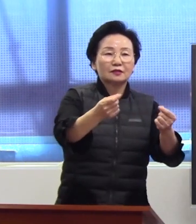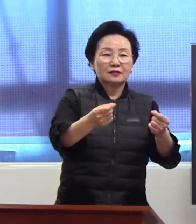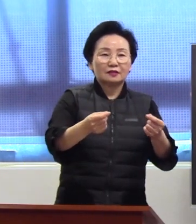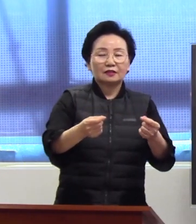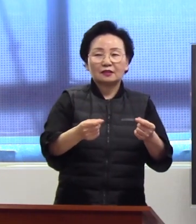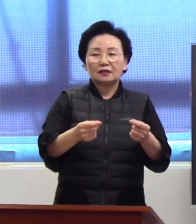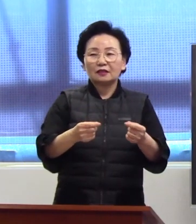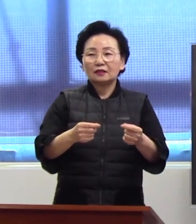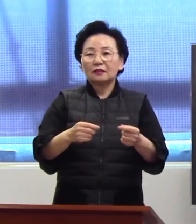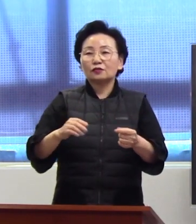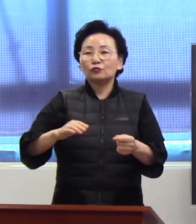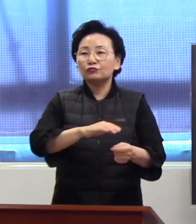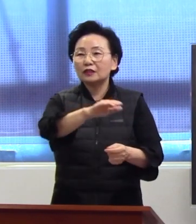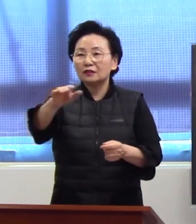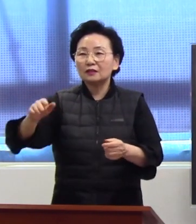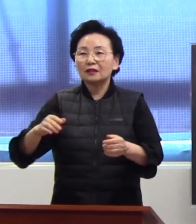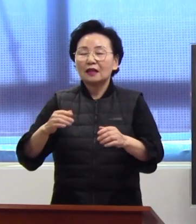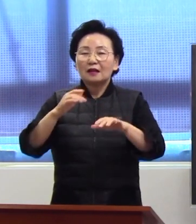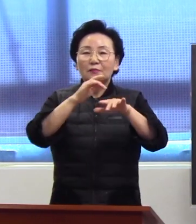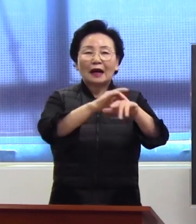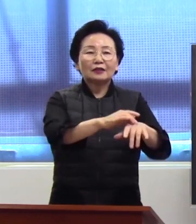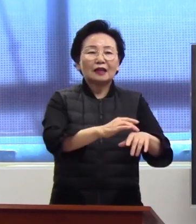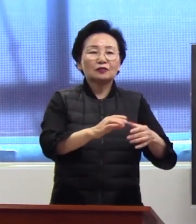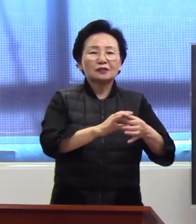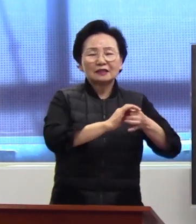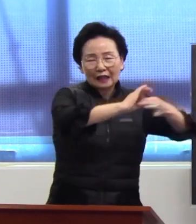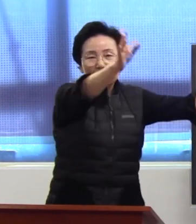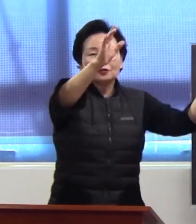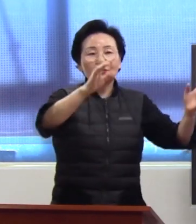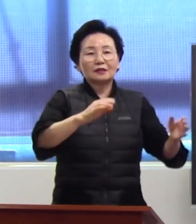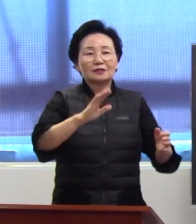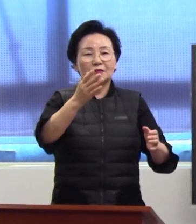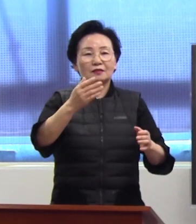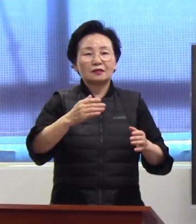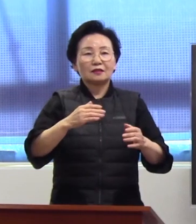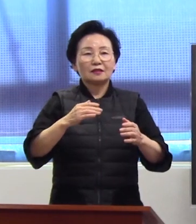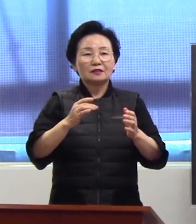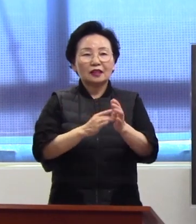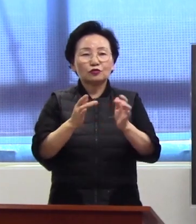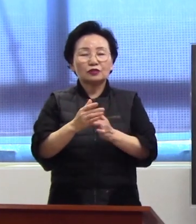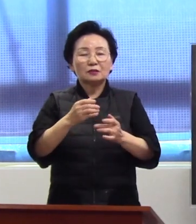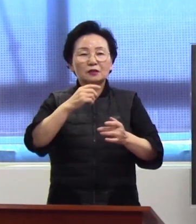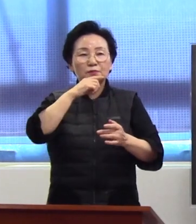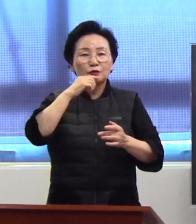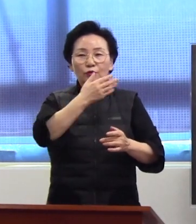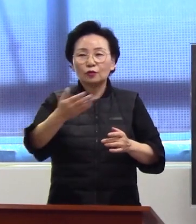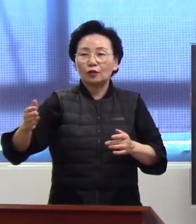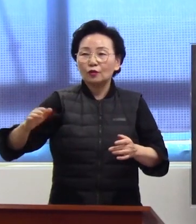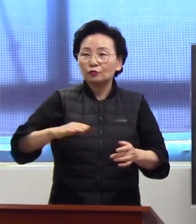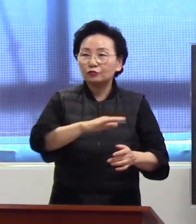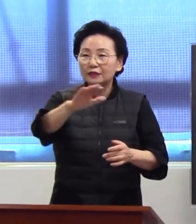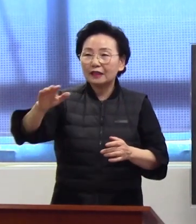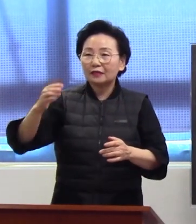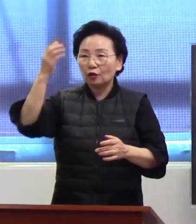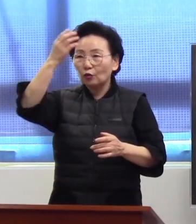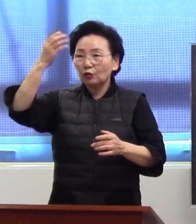거예요. 그래서 우리는 마귀하고는 상관이 없게 됐어. 예수님이 피로 우리의